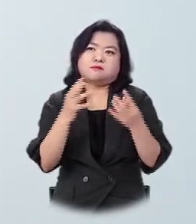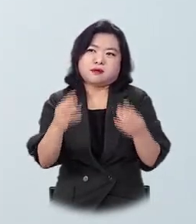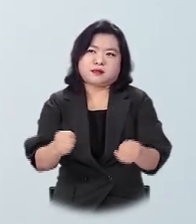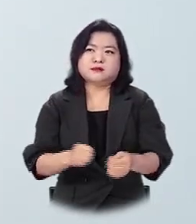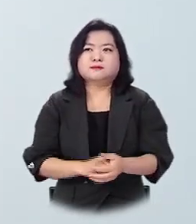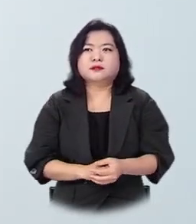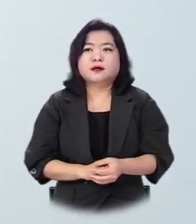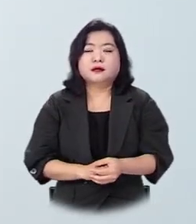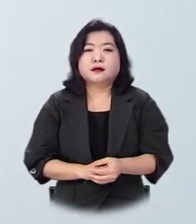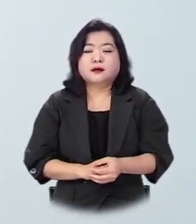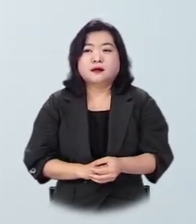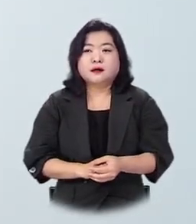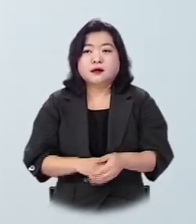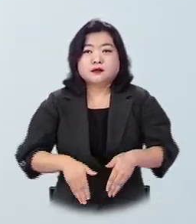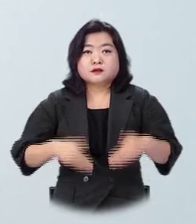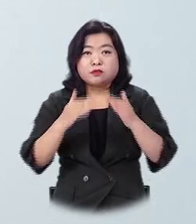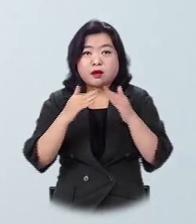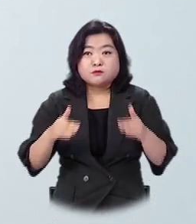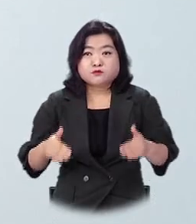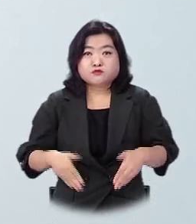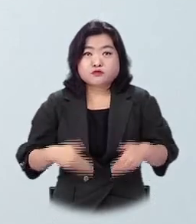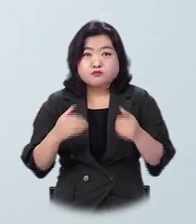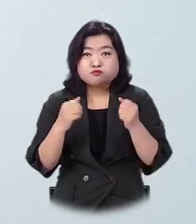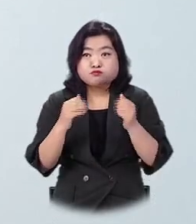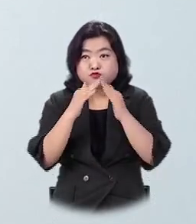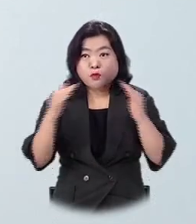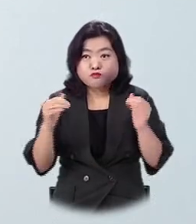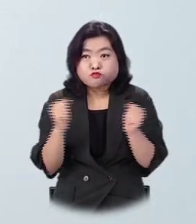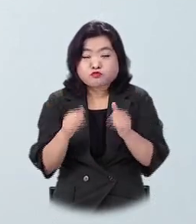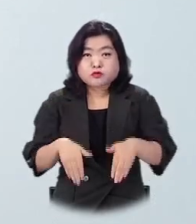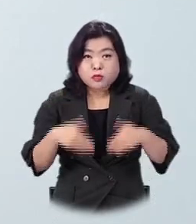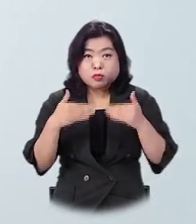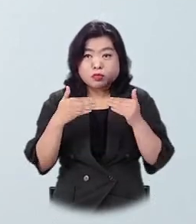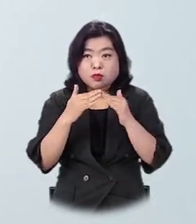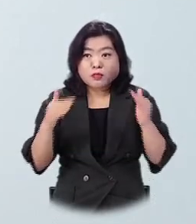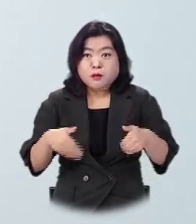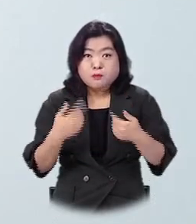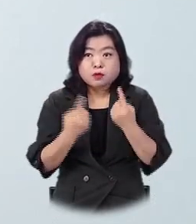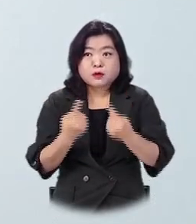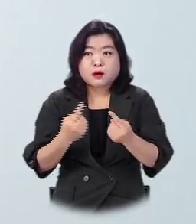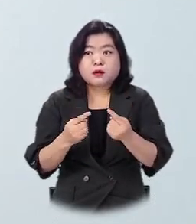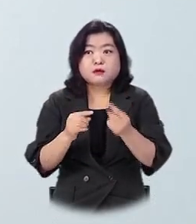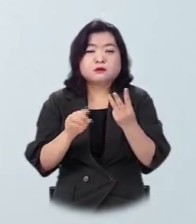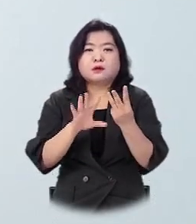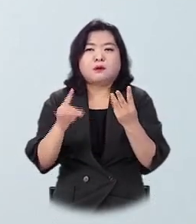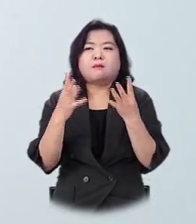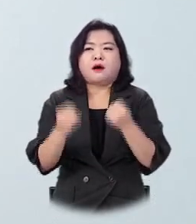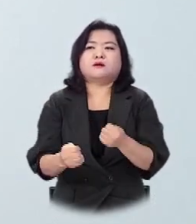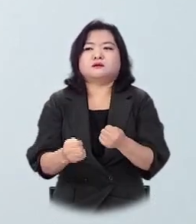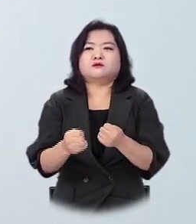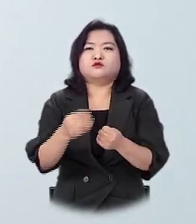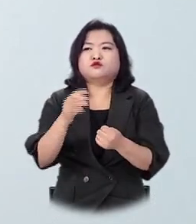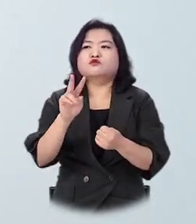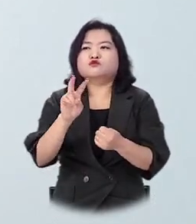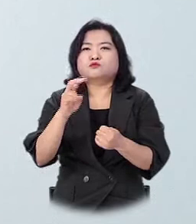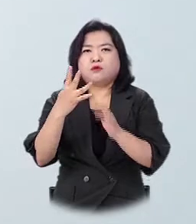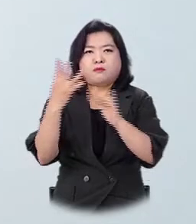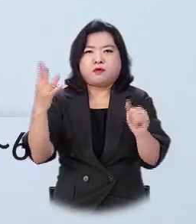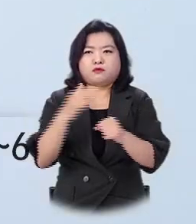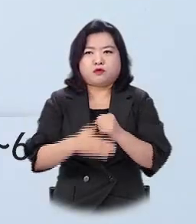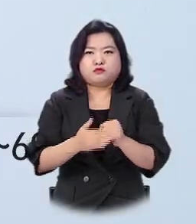많았습니다. 전남, 전북보다 3배나 많은 24명이나 됐고 대구도 5명이 온열 질환으로 목숨을